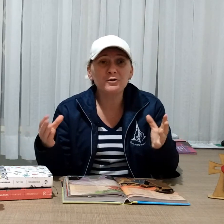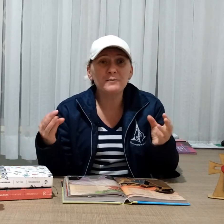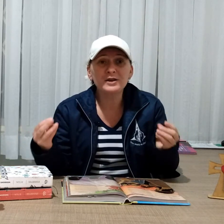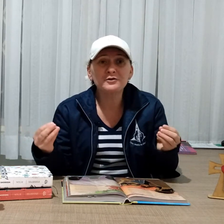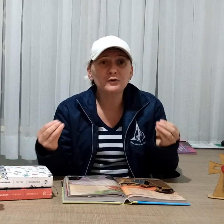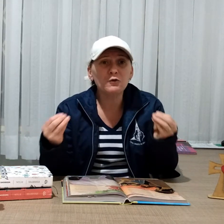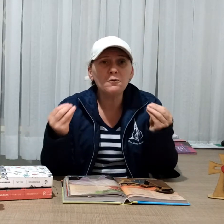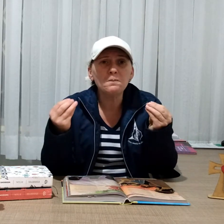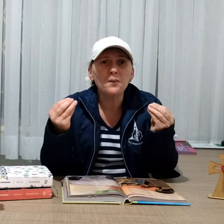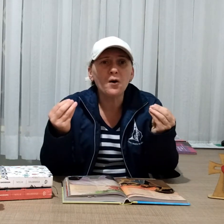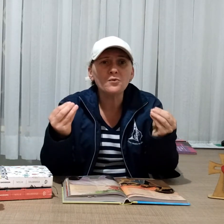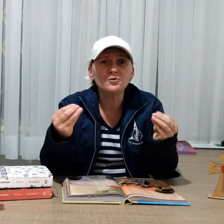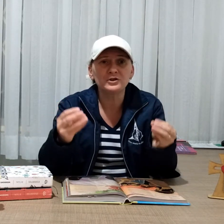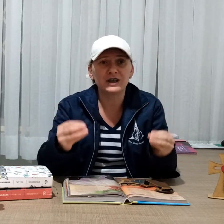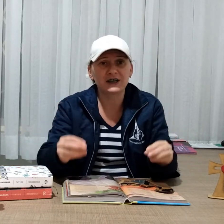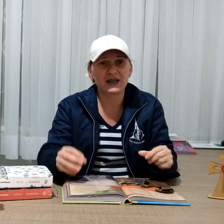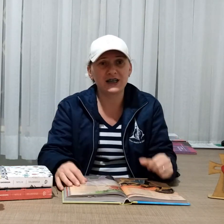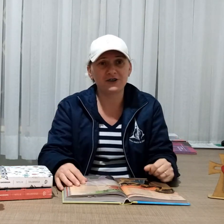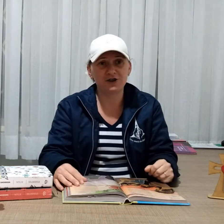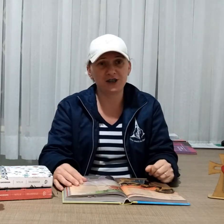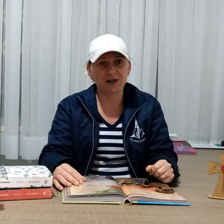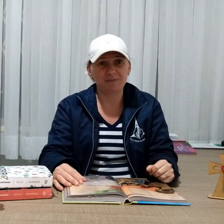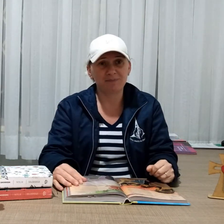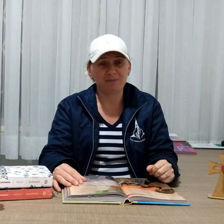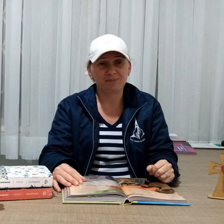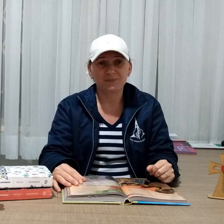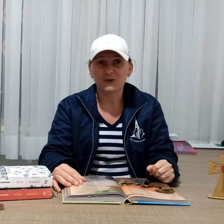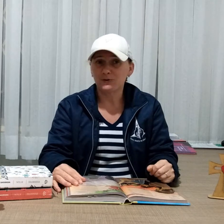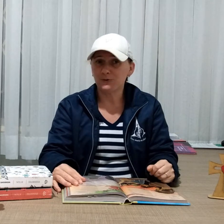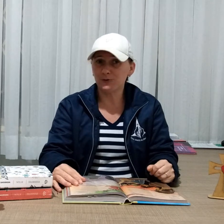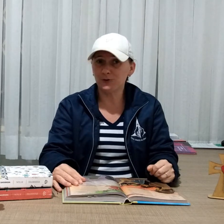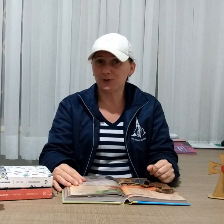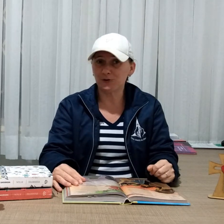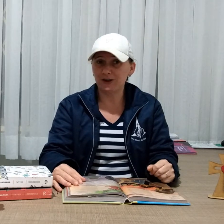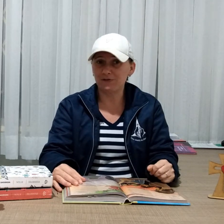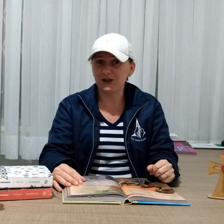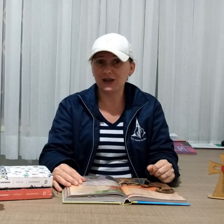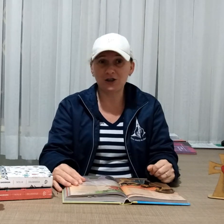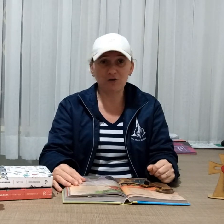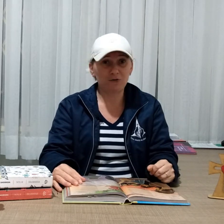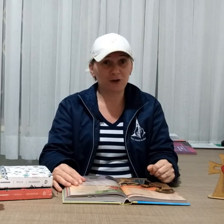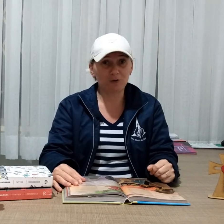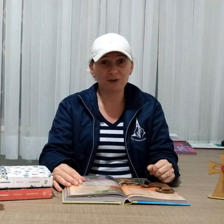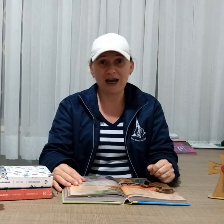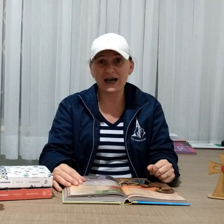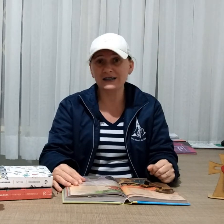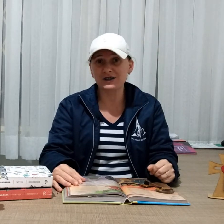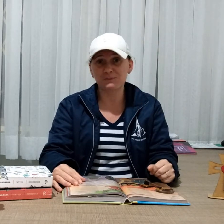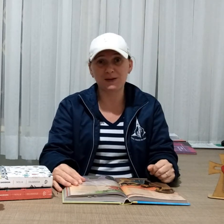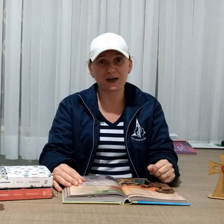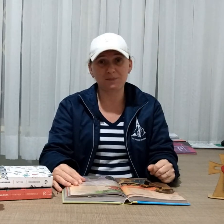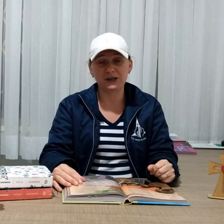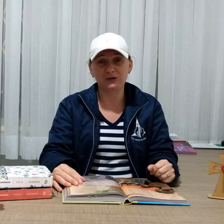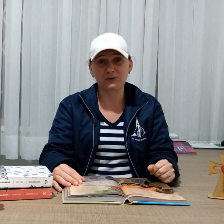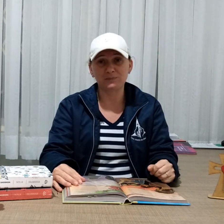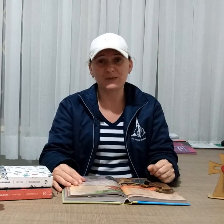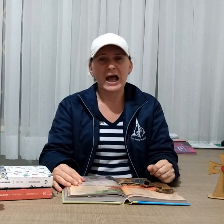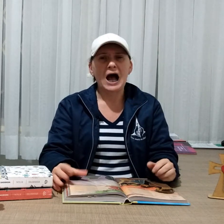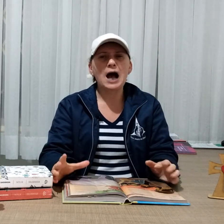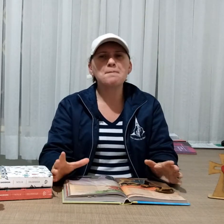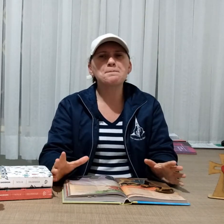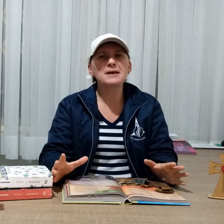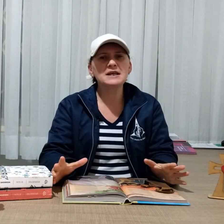trabalhar pelo menos um pouco naquele dia. O dono da vinha não falou nada de